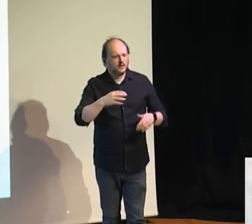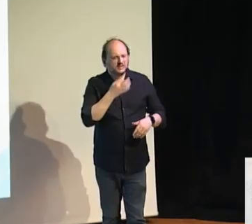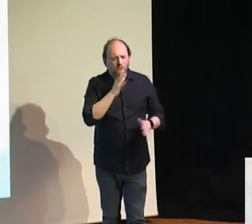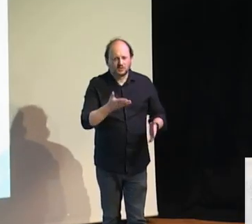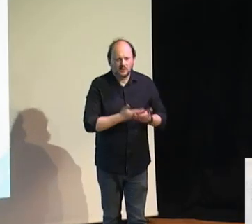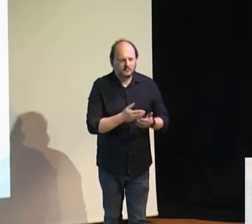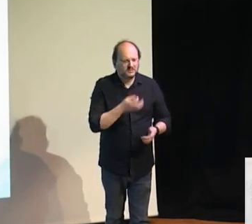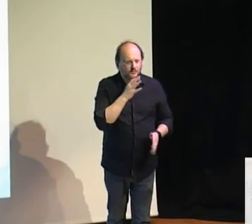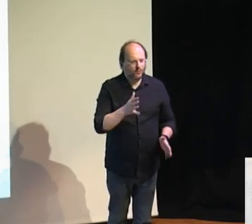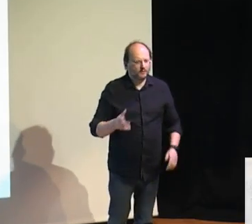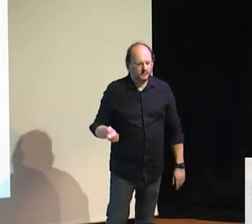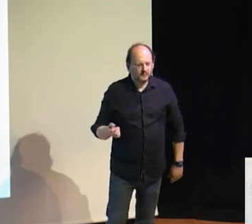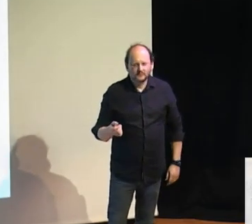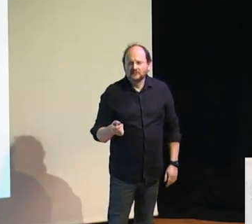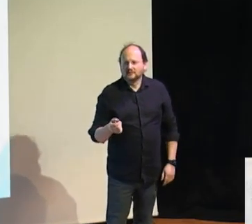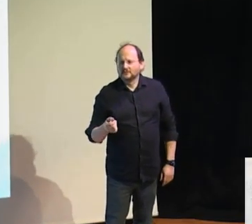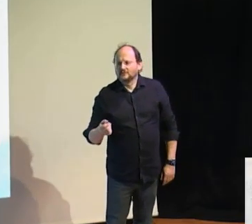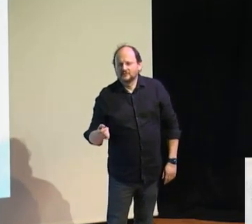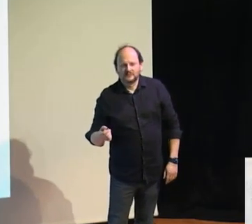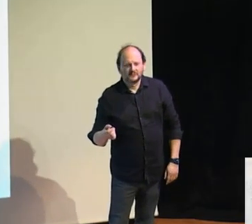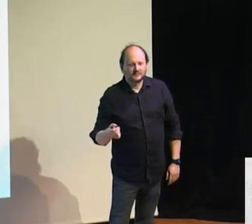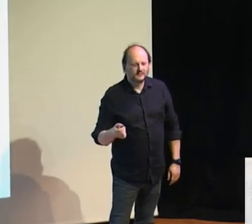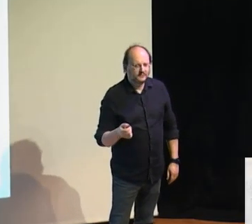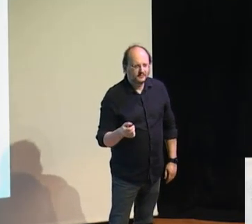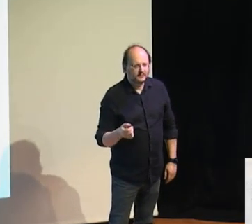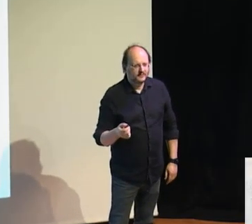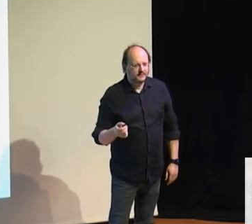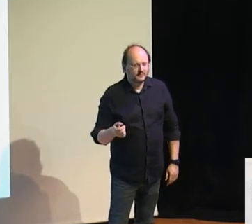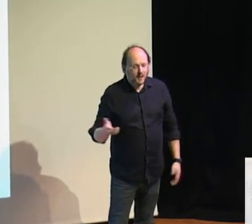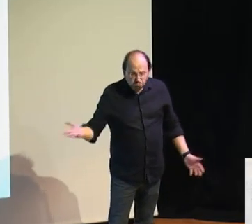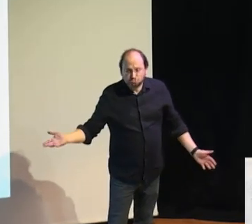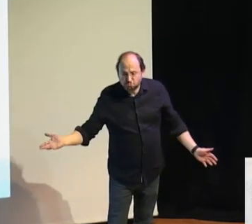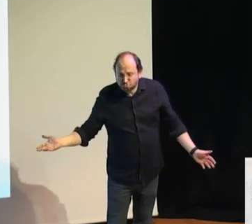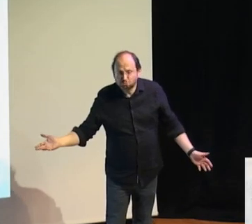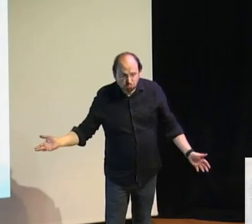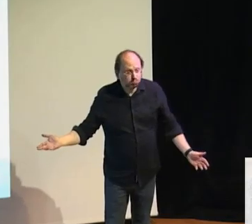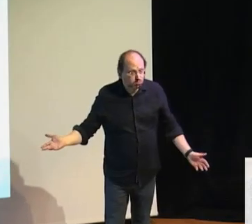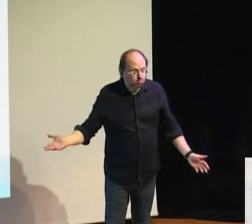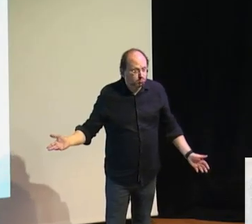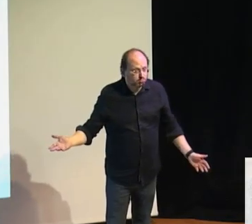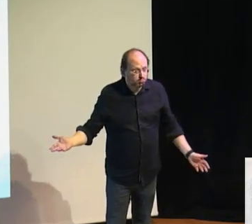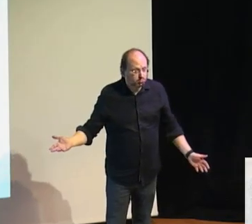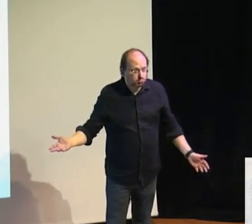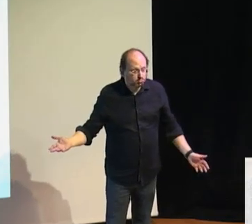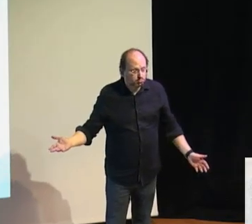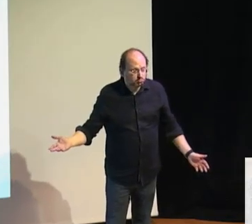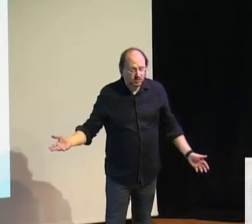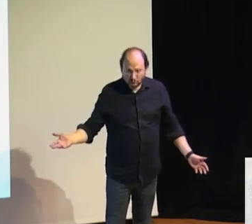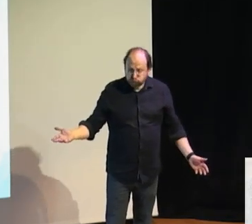Est-ce qu'il y a des personnes qui ne connaissent pas du tout la langue des signes qui pourraient proposer? Comment est-ce qu'on pourrait dire oui en geste? Oui, voilà, en secouant la tête, en hochant